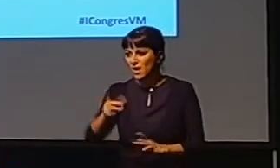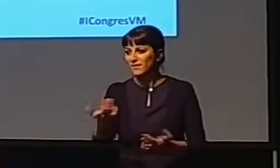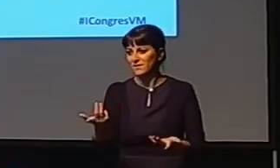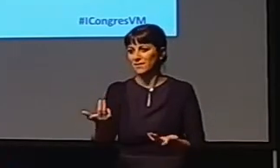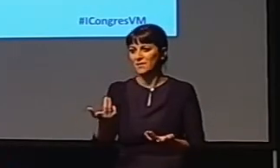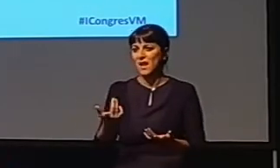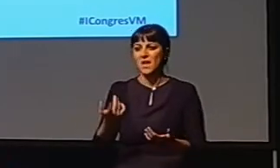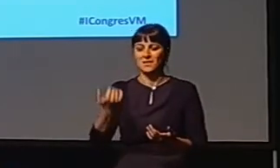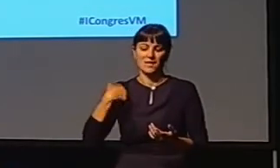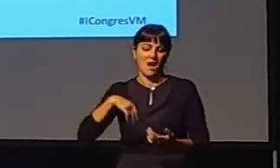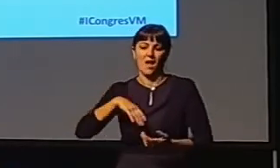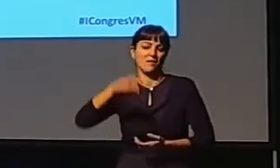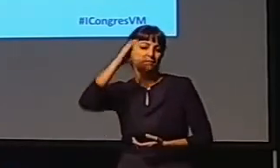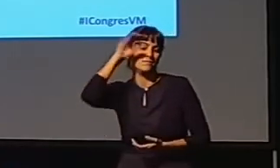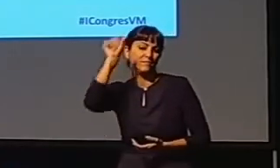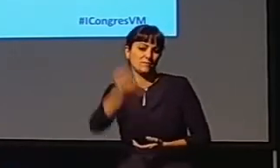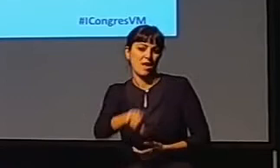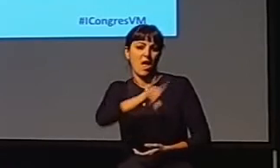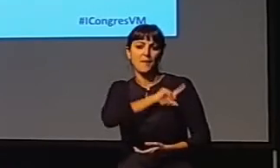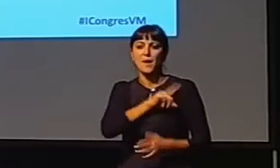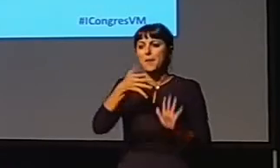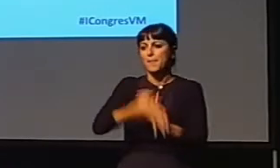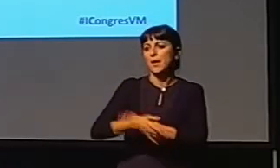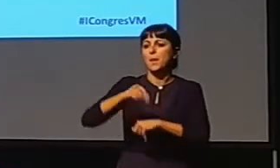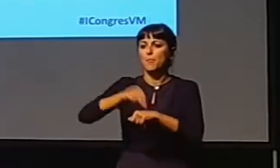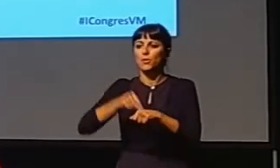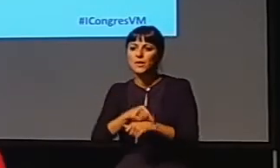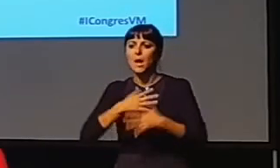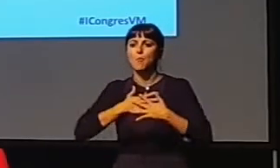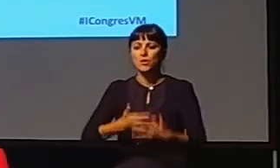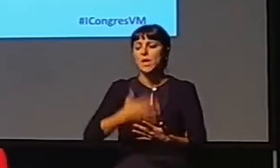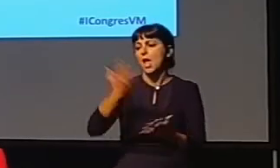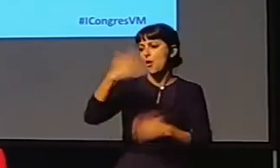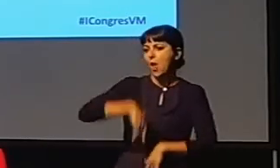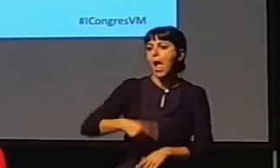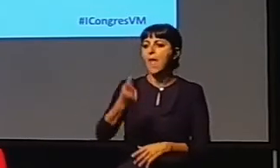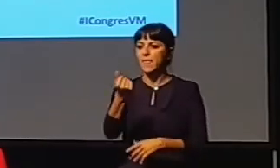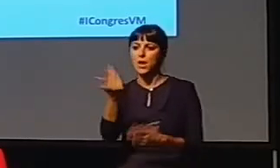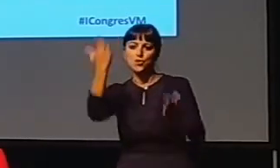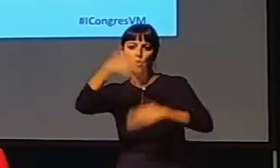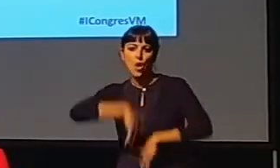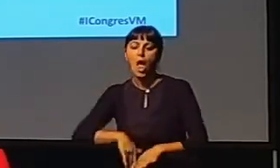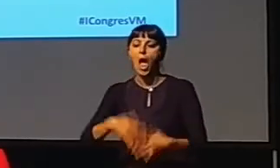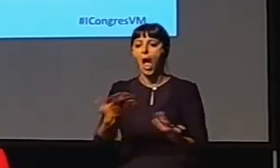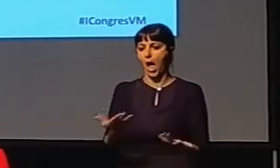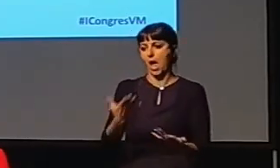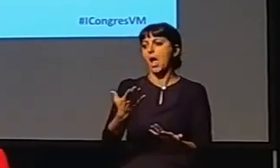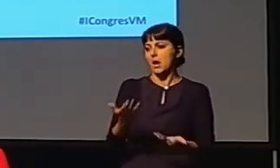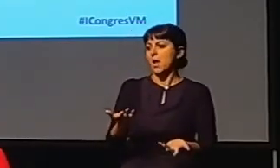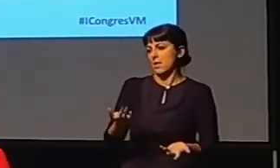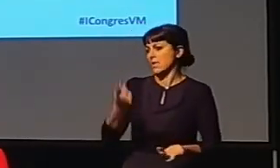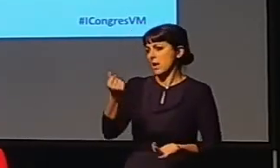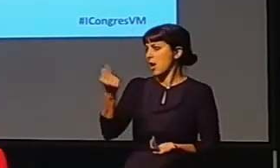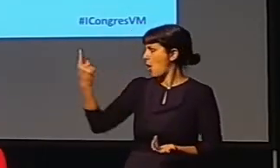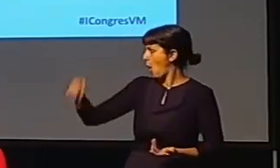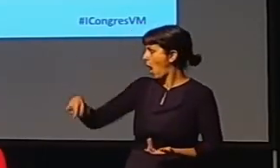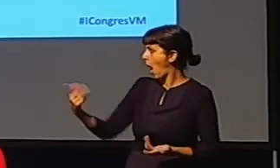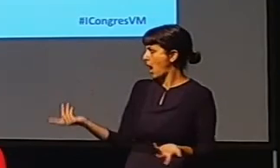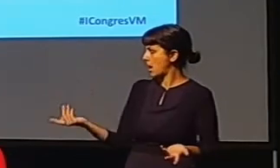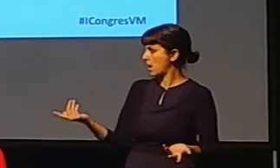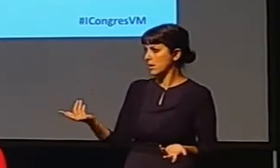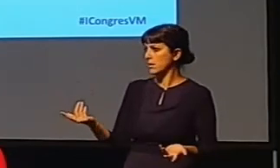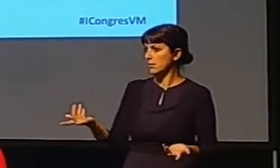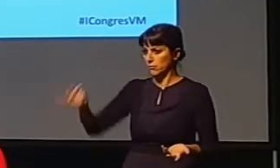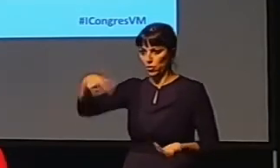coordinació nefasta, que hi ha poca voluntat política, que no hi ha pasta. Ara tenim pasta al Pacte d'Estat, lo estáis viendo, no? Lo estáis